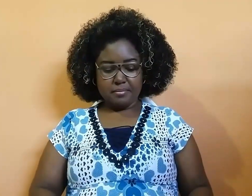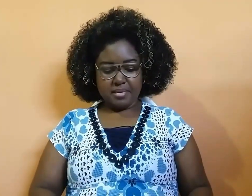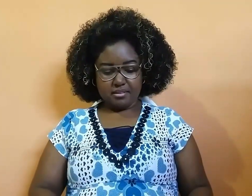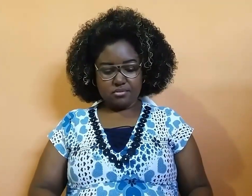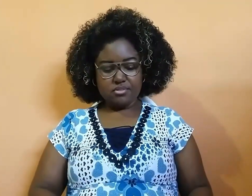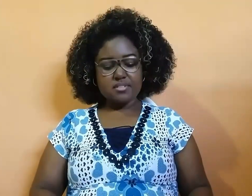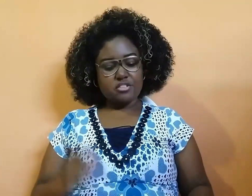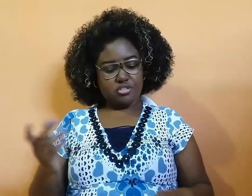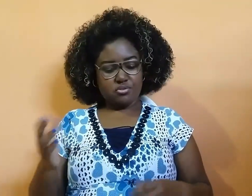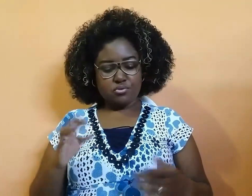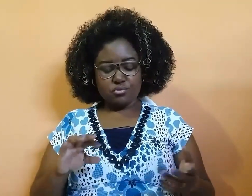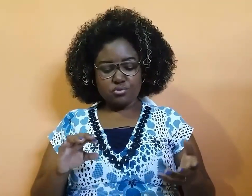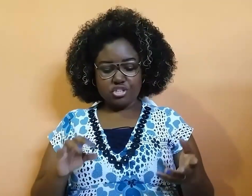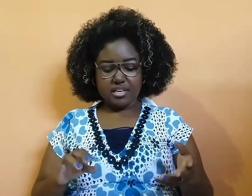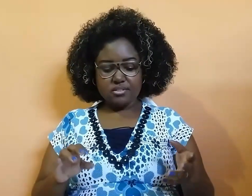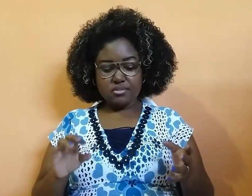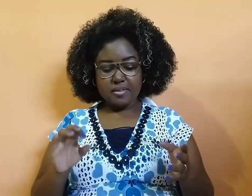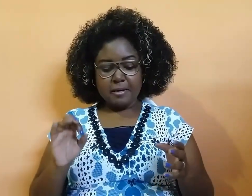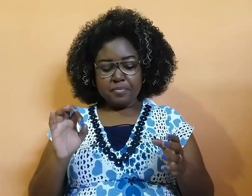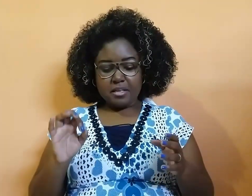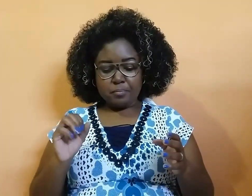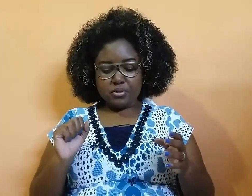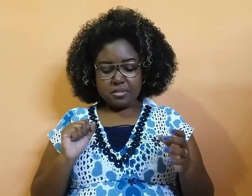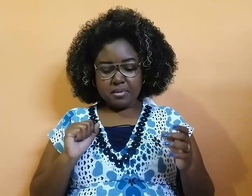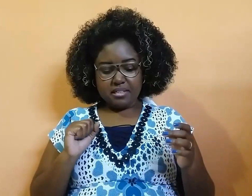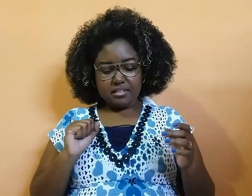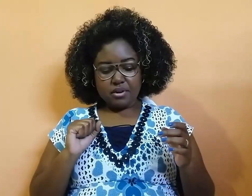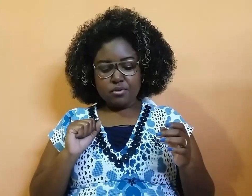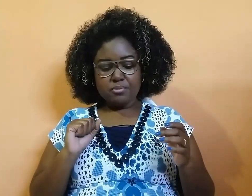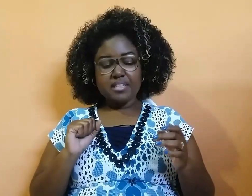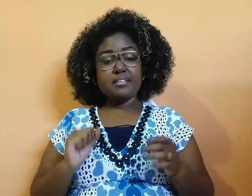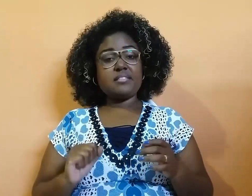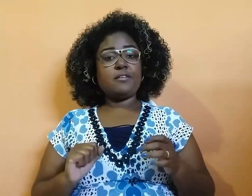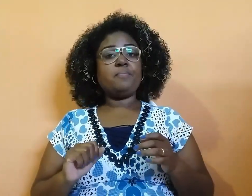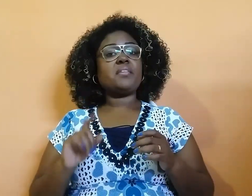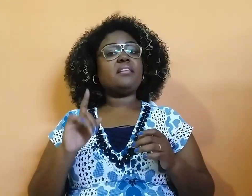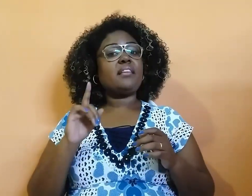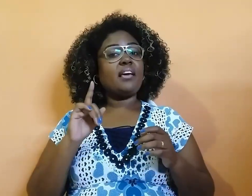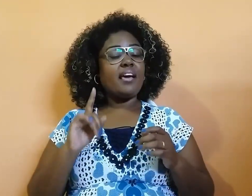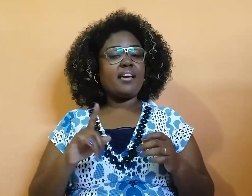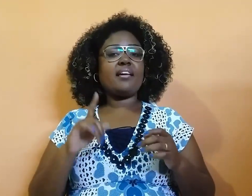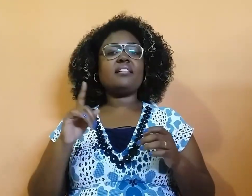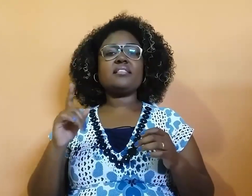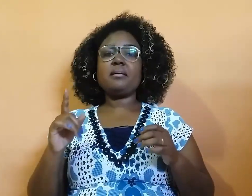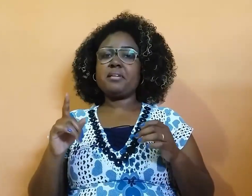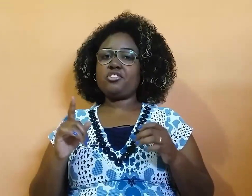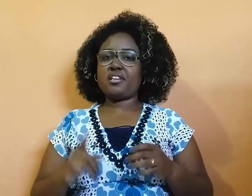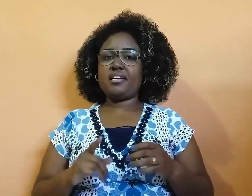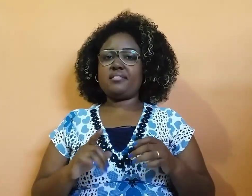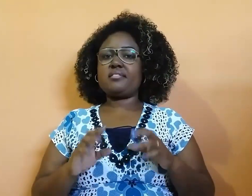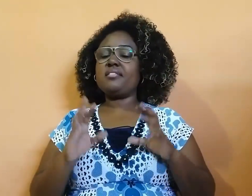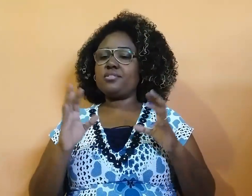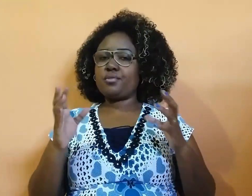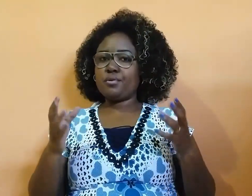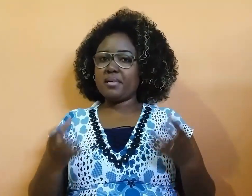elementos seja sons ou gestos que possibilitam a comunicação em tem regras gramaticais e isso é uma